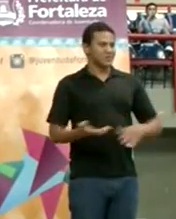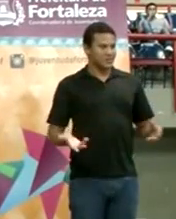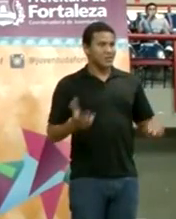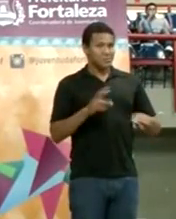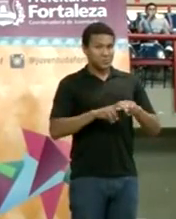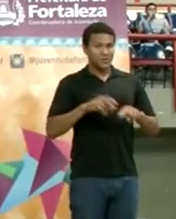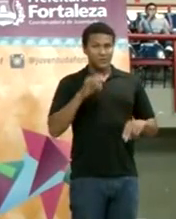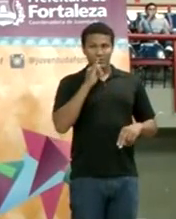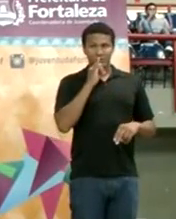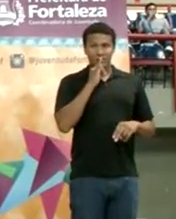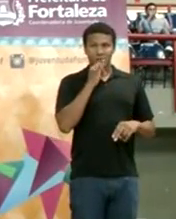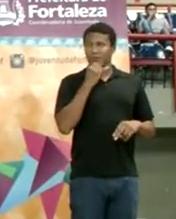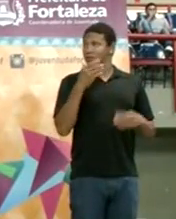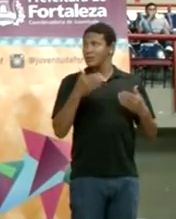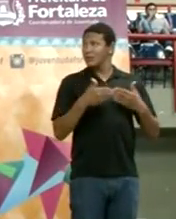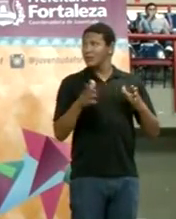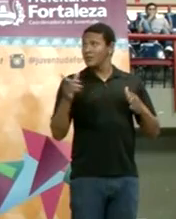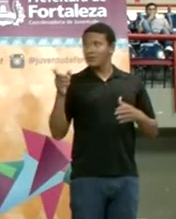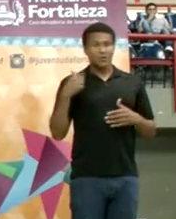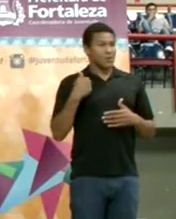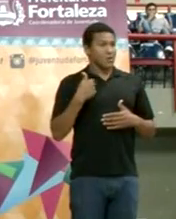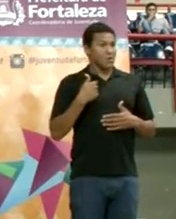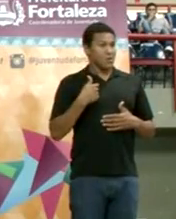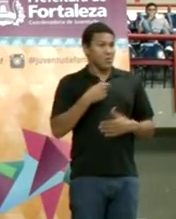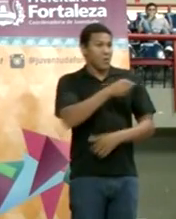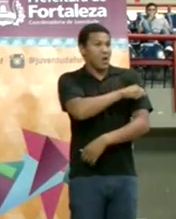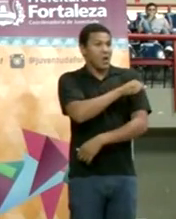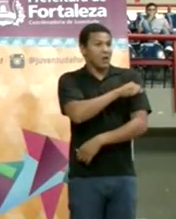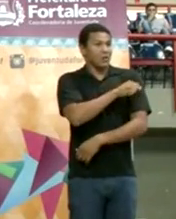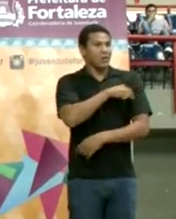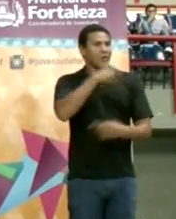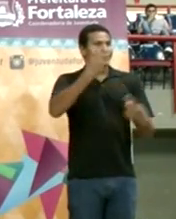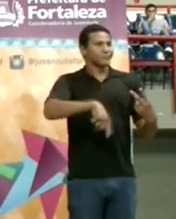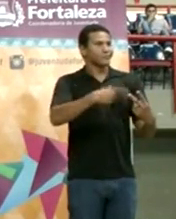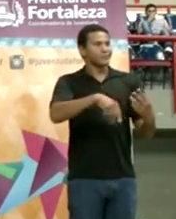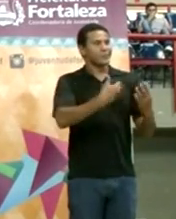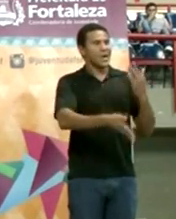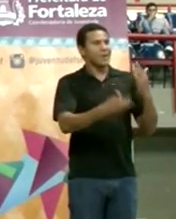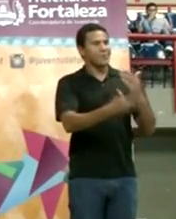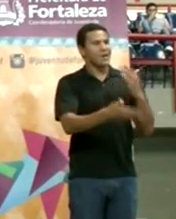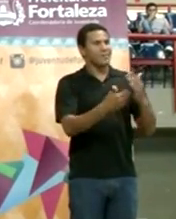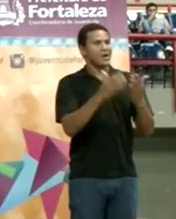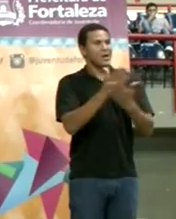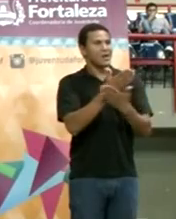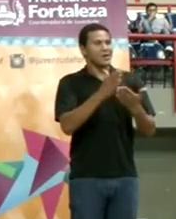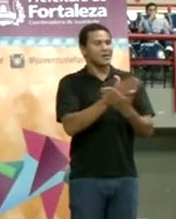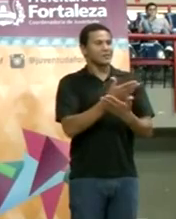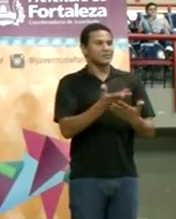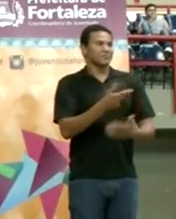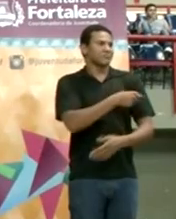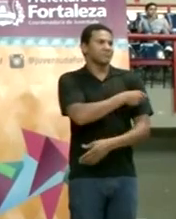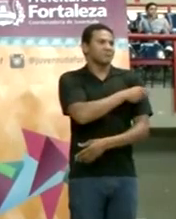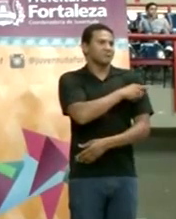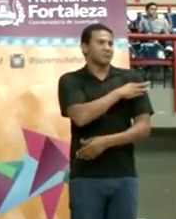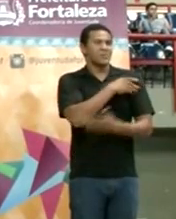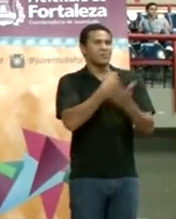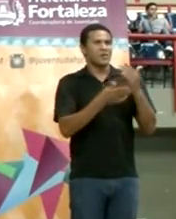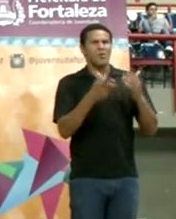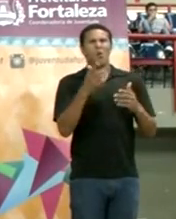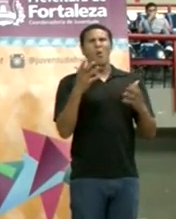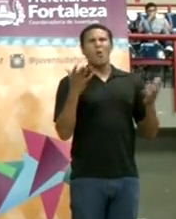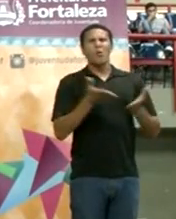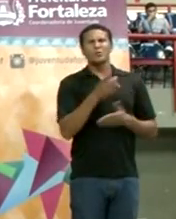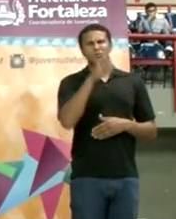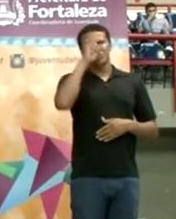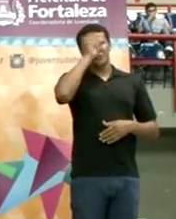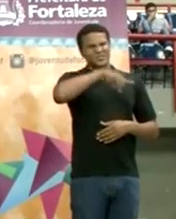assim, isso eu não escondo de ninguém, eu sou um aluno repetente. Eu tive a infelicidade de repetir de ano. Hoje, raramente alguém repete,